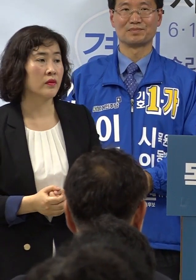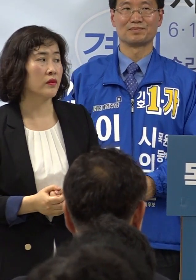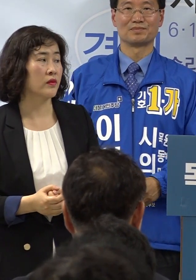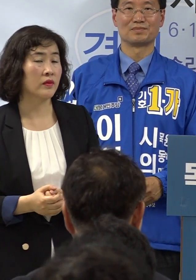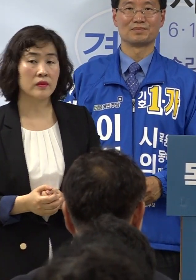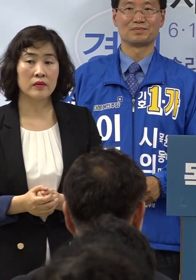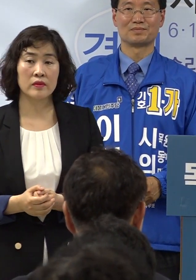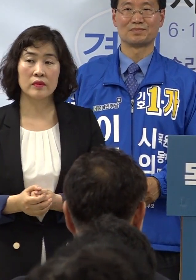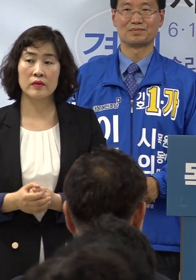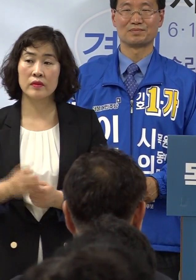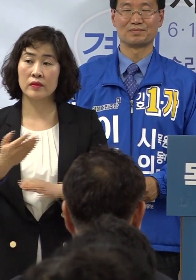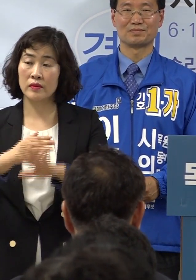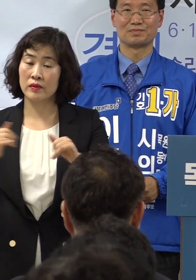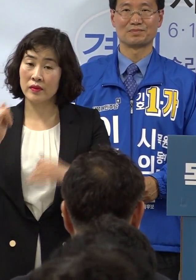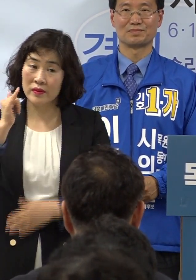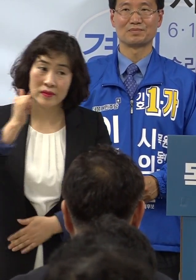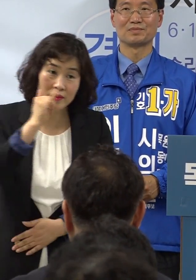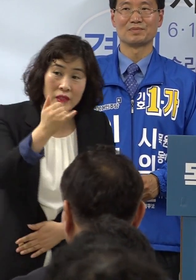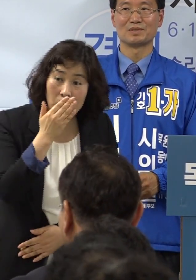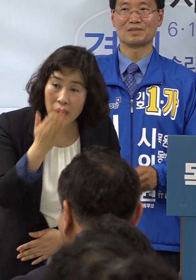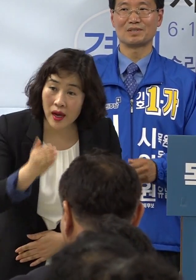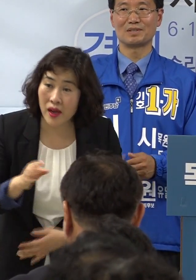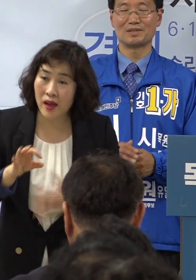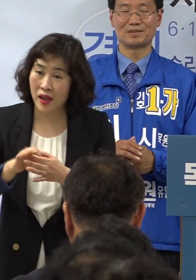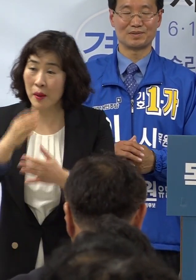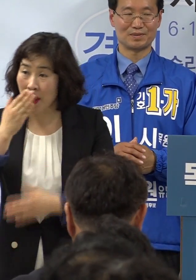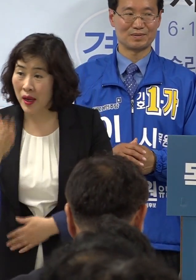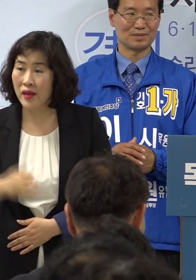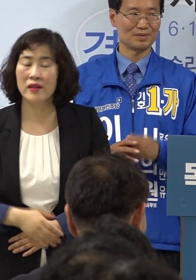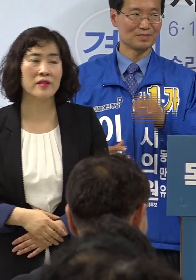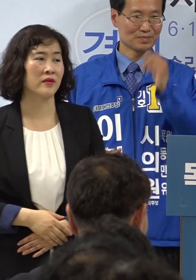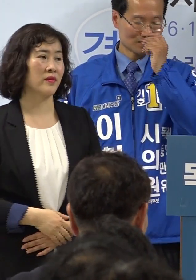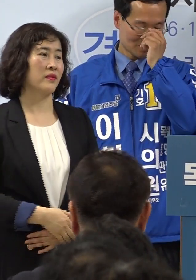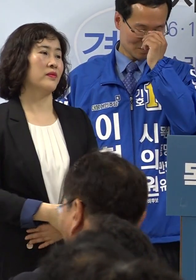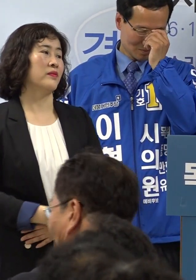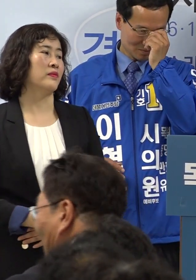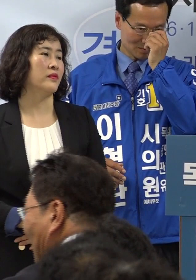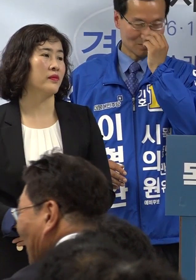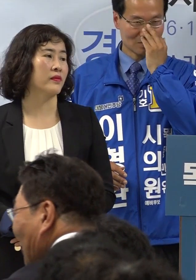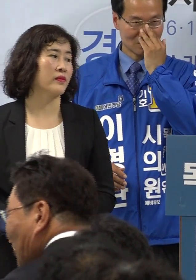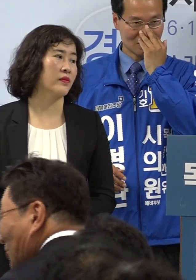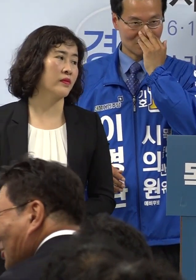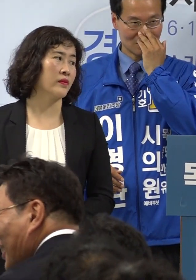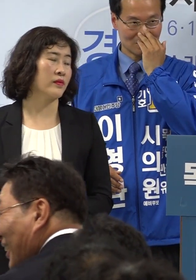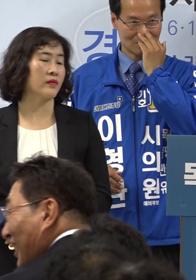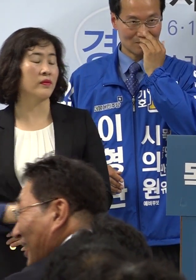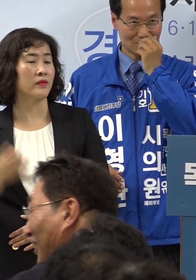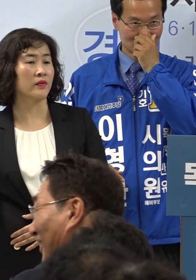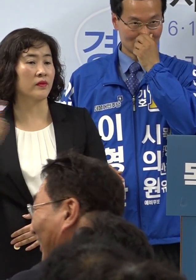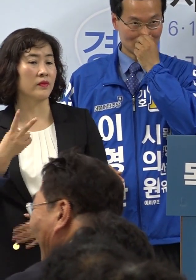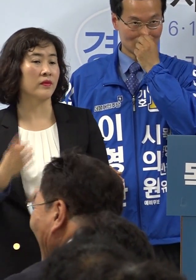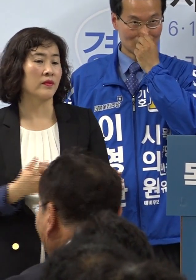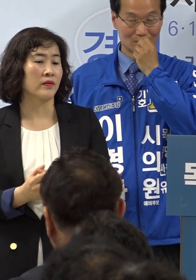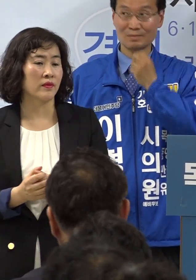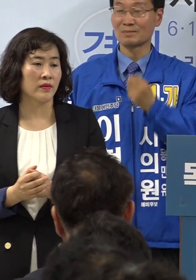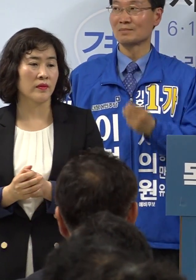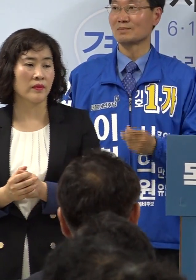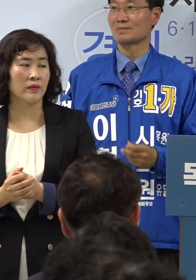그렇게 이웃에게 연락해 드릴 수 있나요? 네, 감사합니다. 그리고